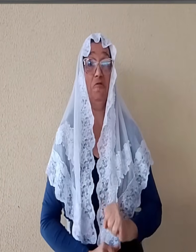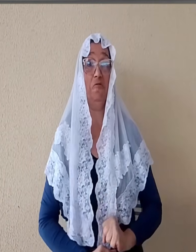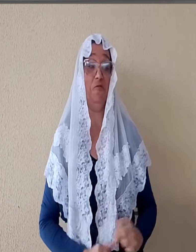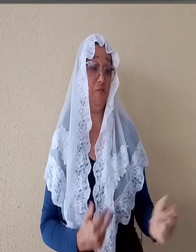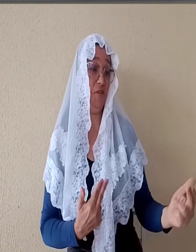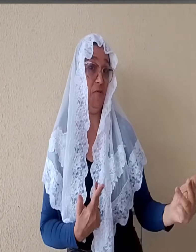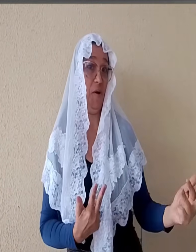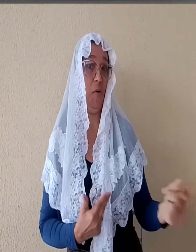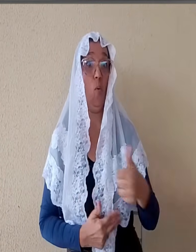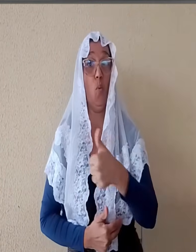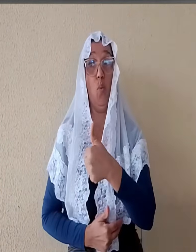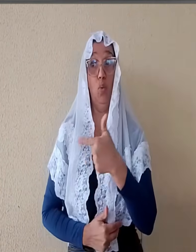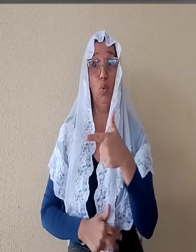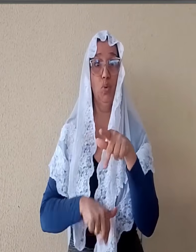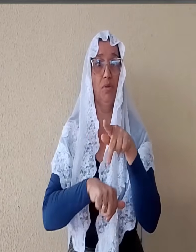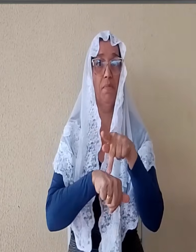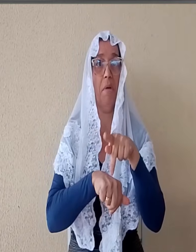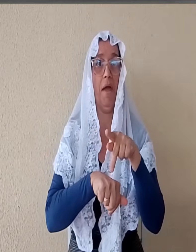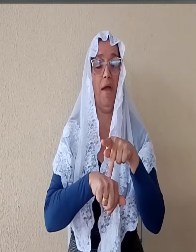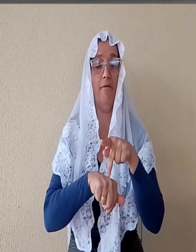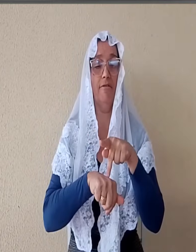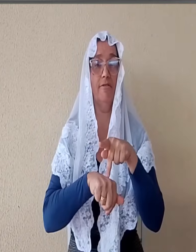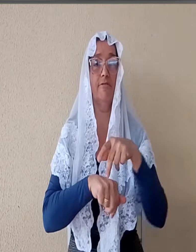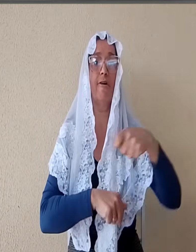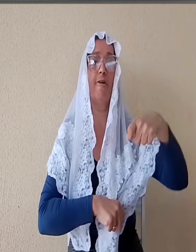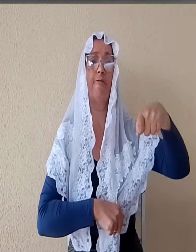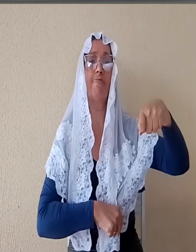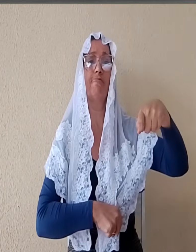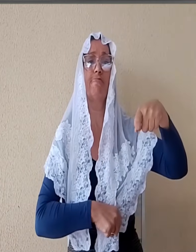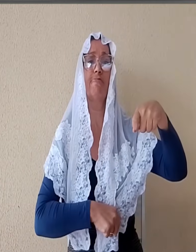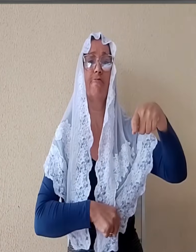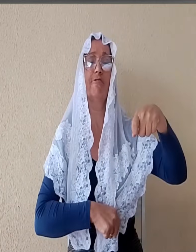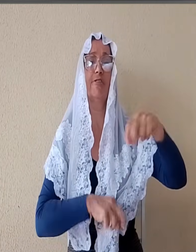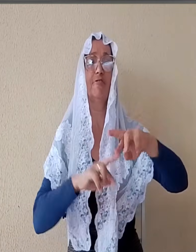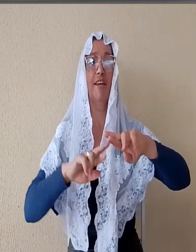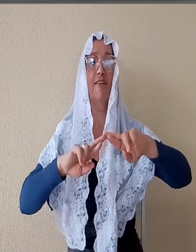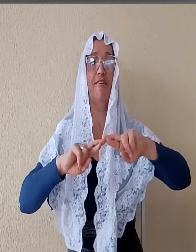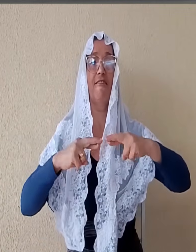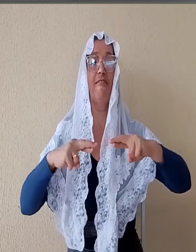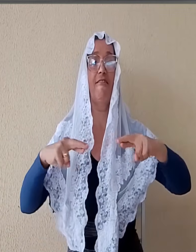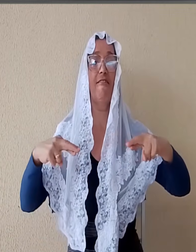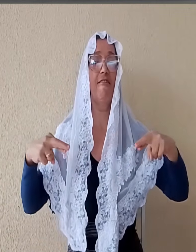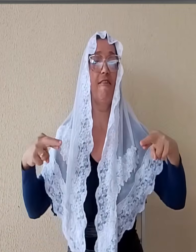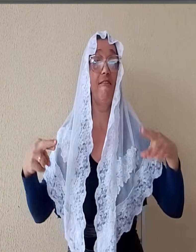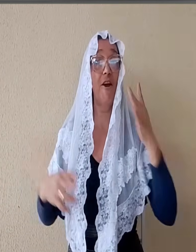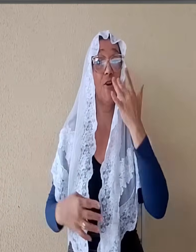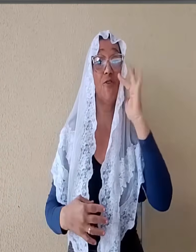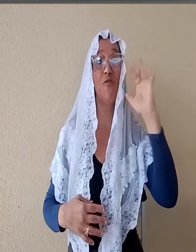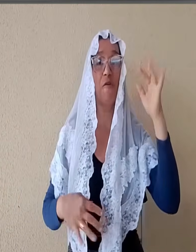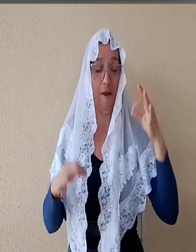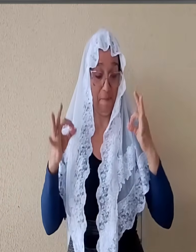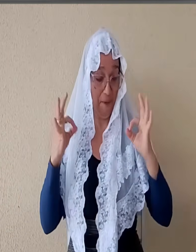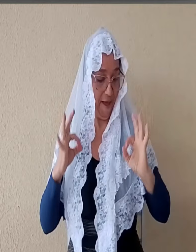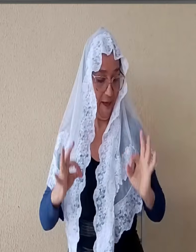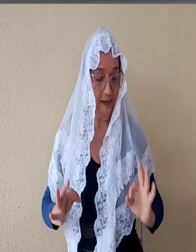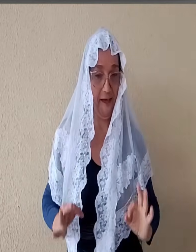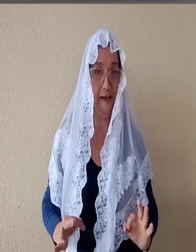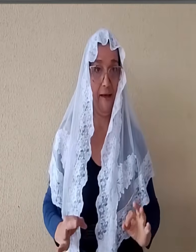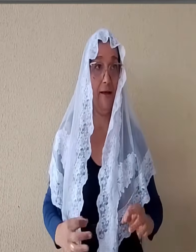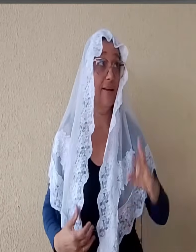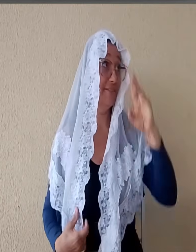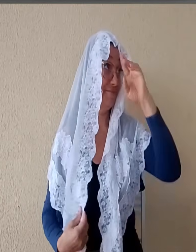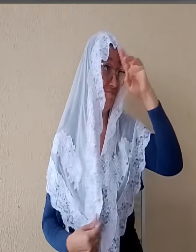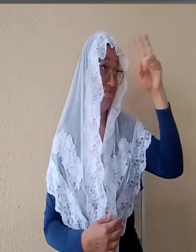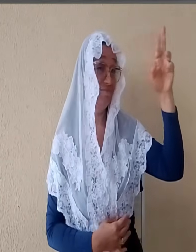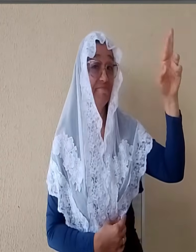corda de ouro. Ele, ô Josué, ô João, você não vai usar isso não. Você vai vestir o